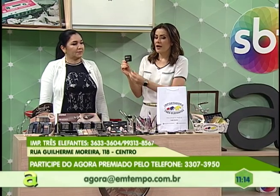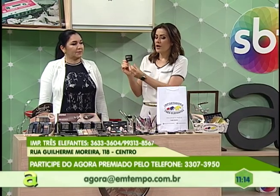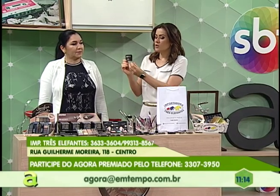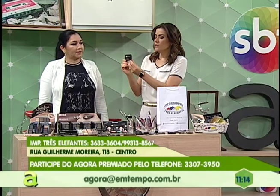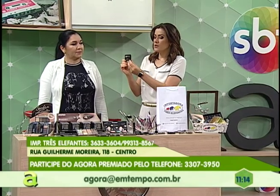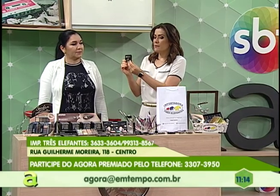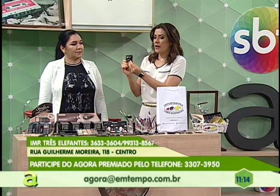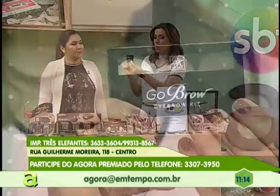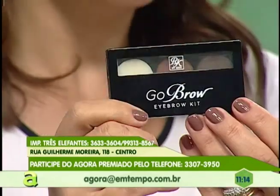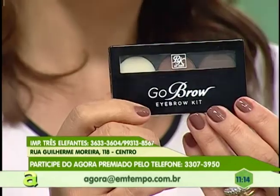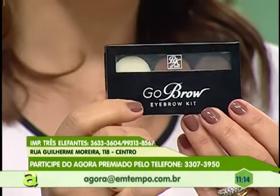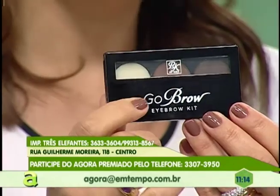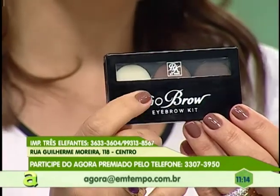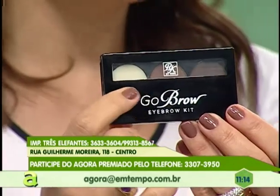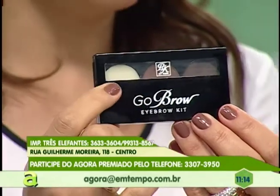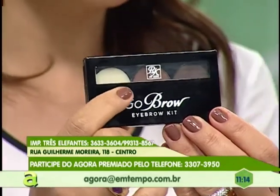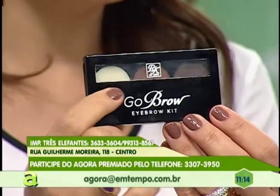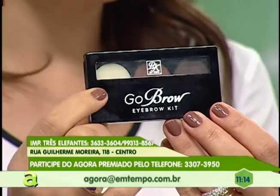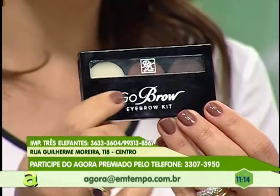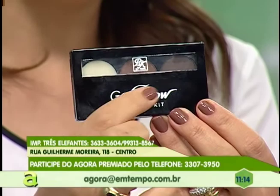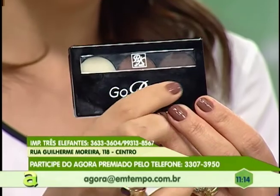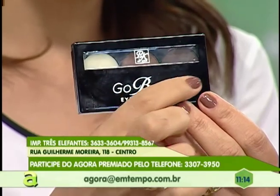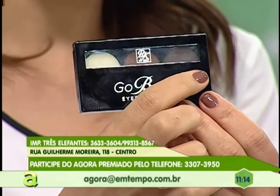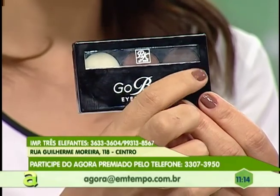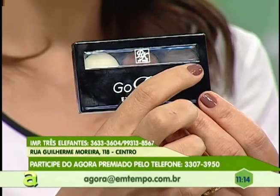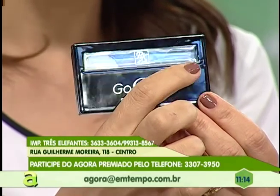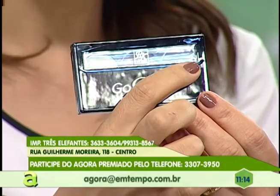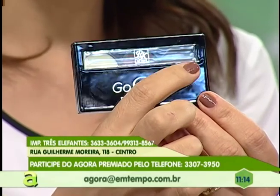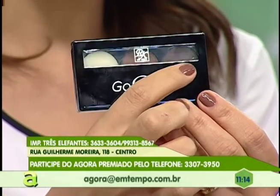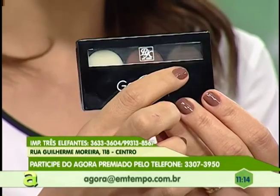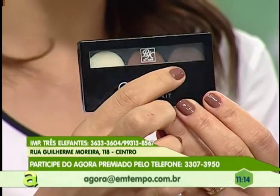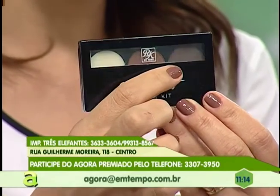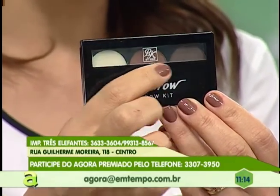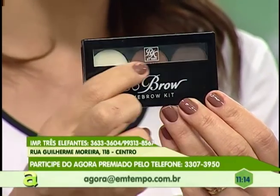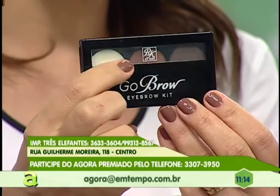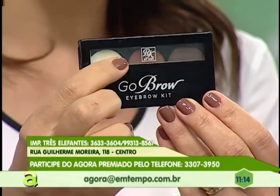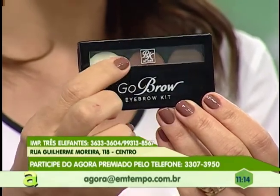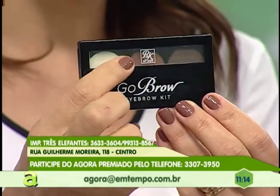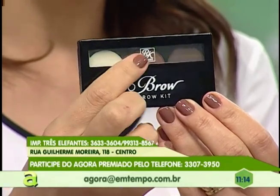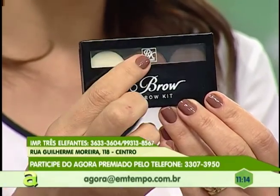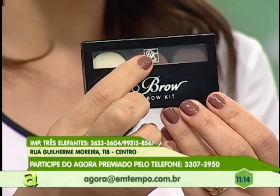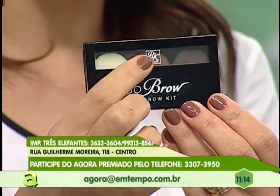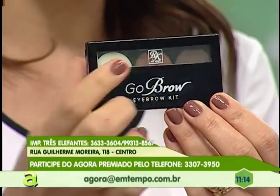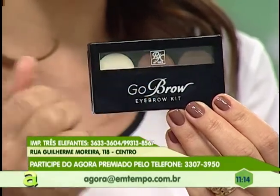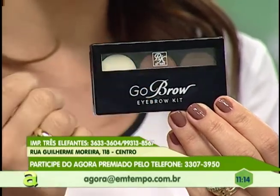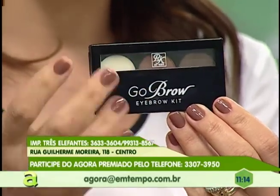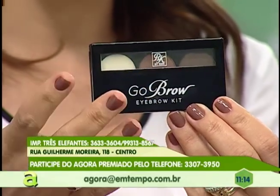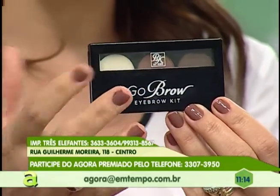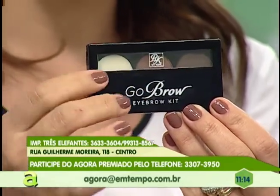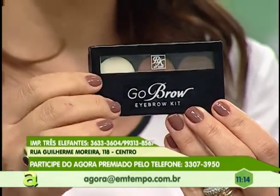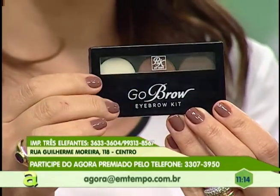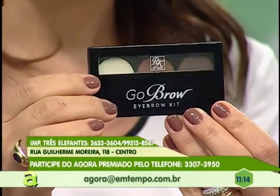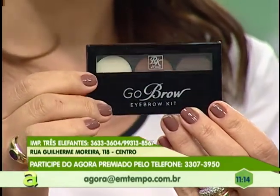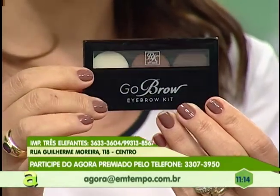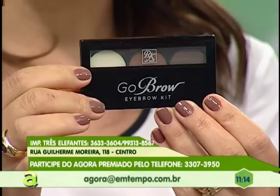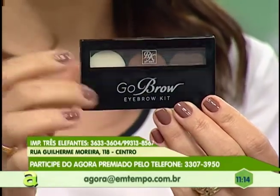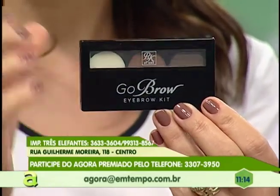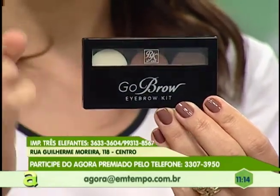Se você é loura, você usa o tom um pouquinho mais claro. Se é mais morena, usa aqui, olha, porque eu gosto do tom, eu gosto de